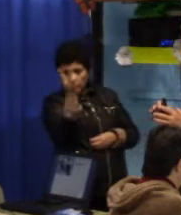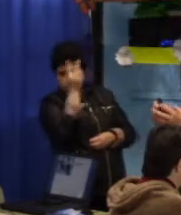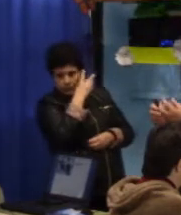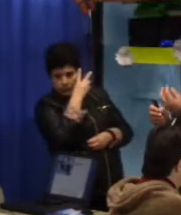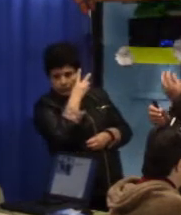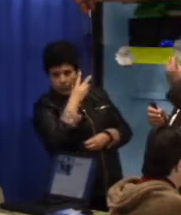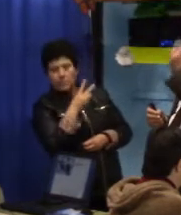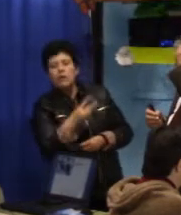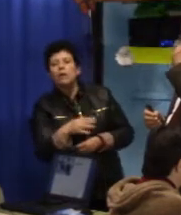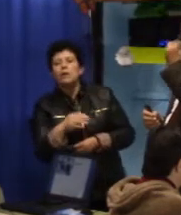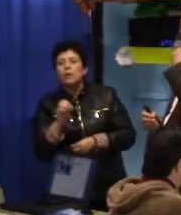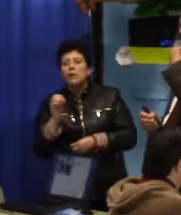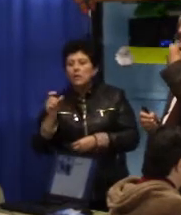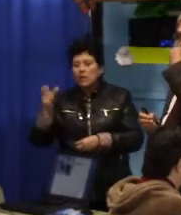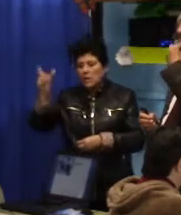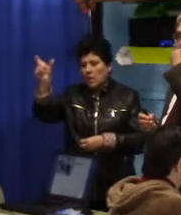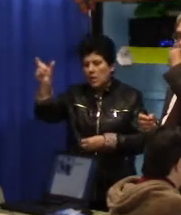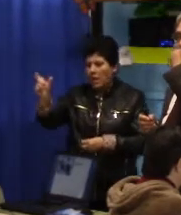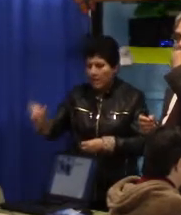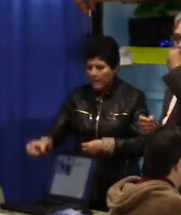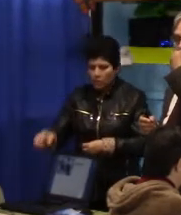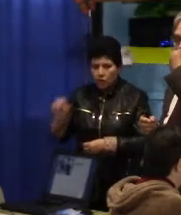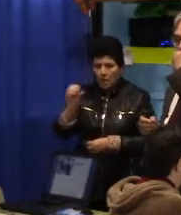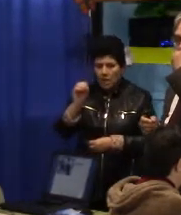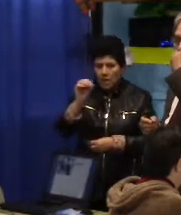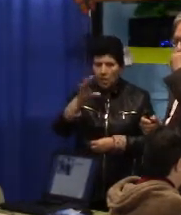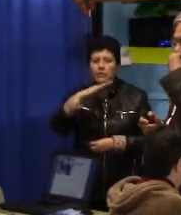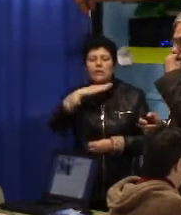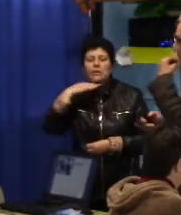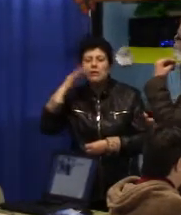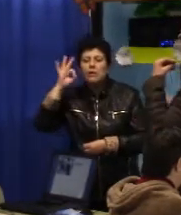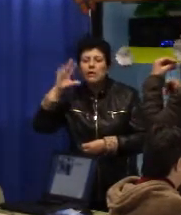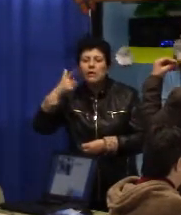antes para garantizar la comida.